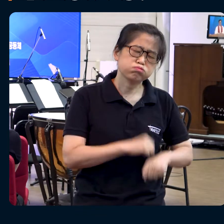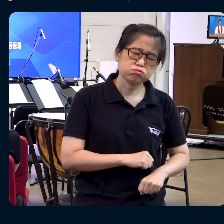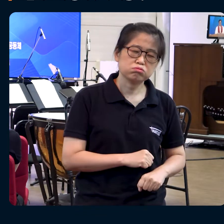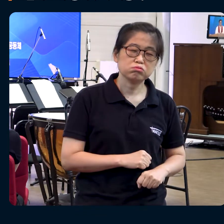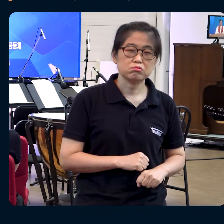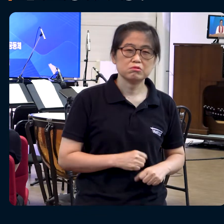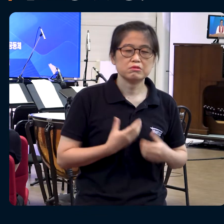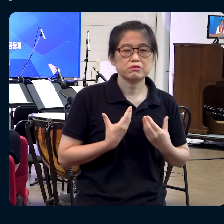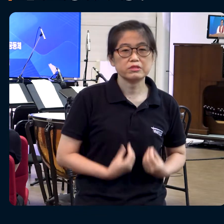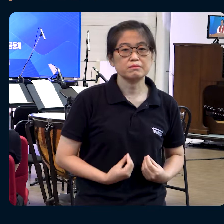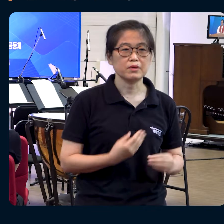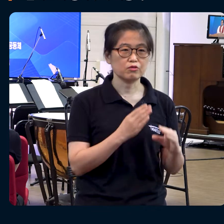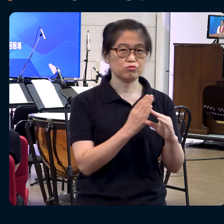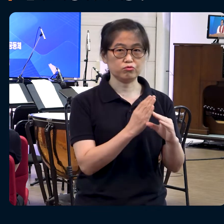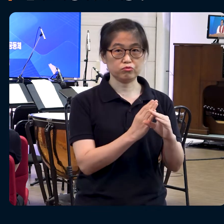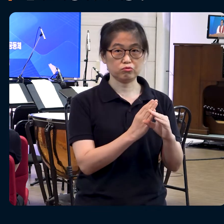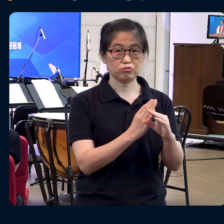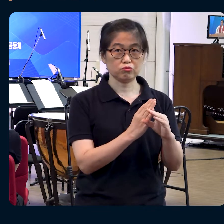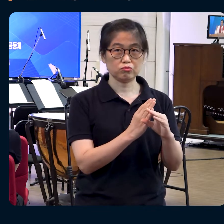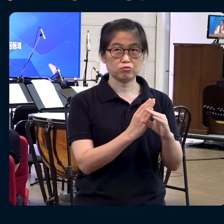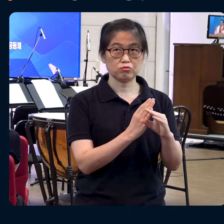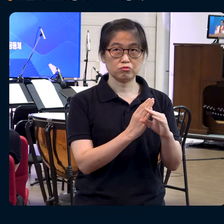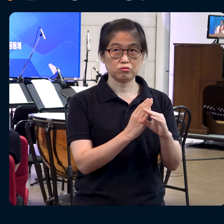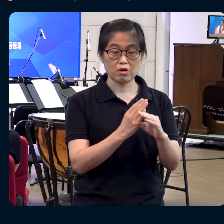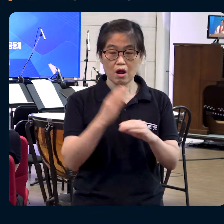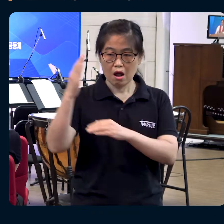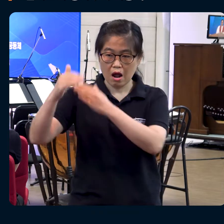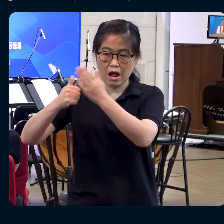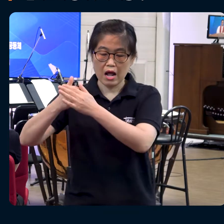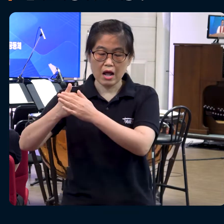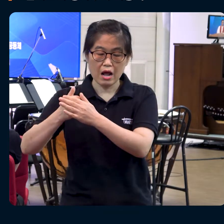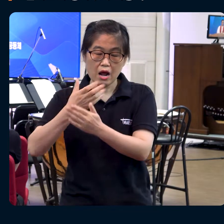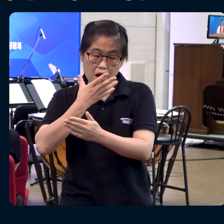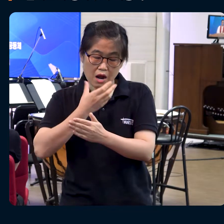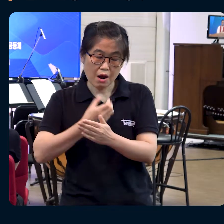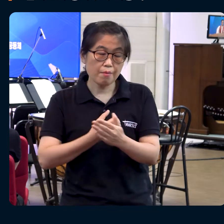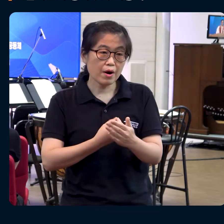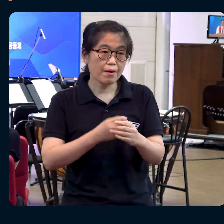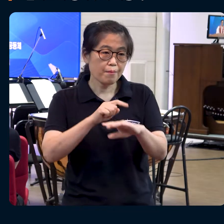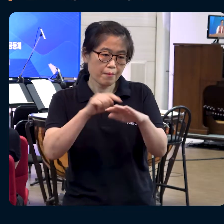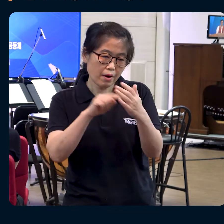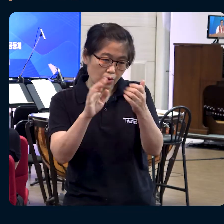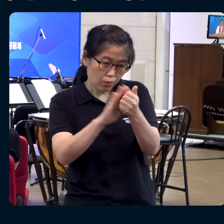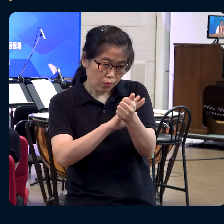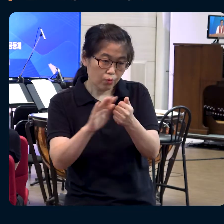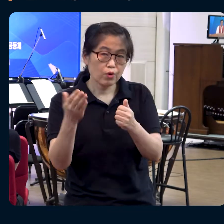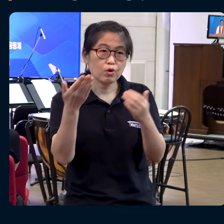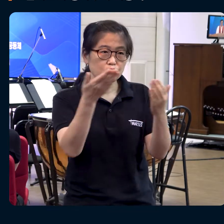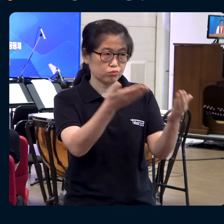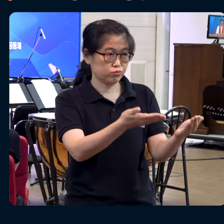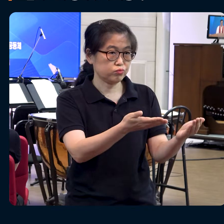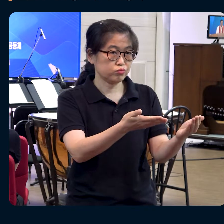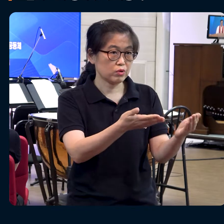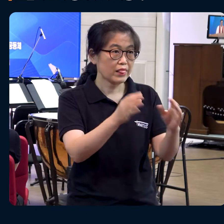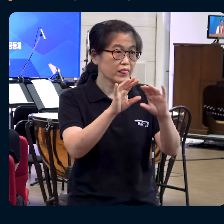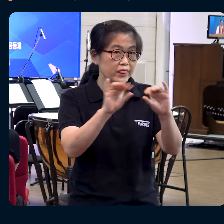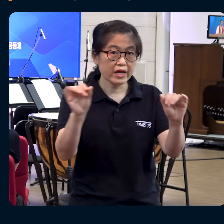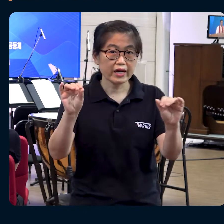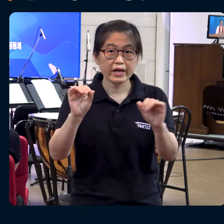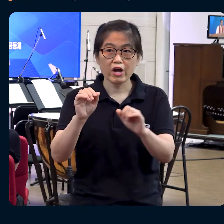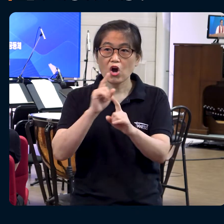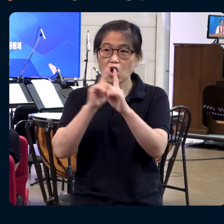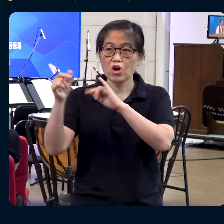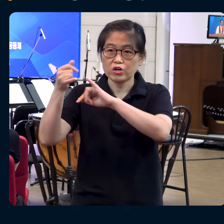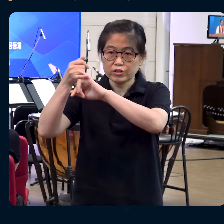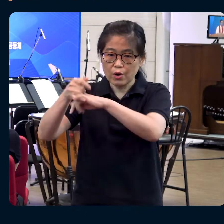것이죠. 그래서 하나님은요, 아브라함의 마음을 만지시면서 바로 또 이 이야기, 즉 땅의 언약을